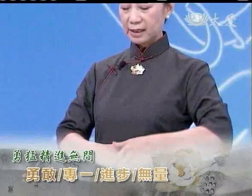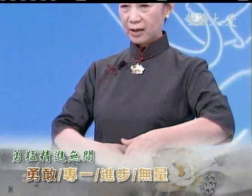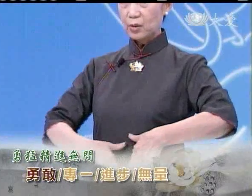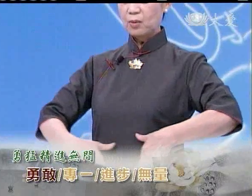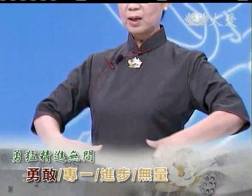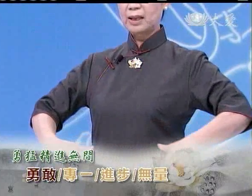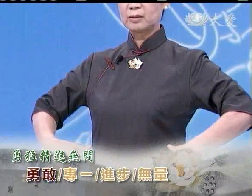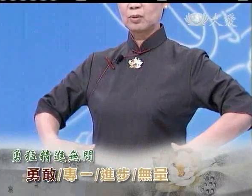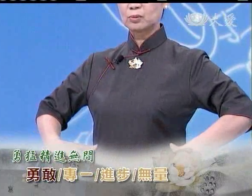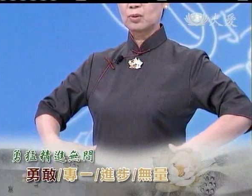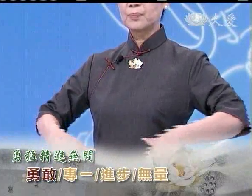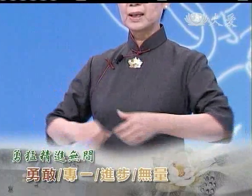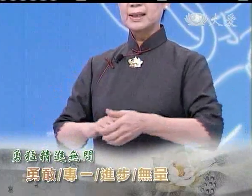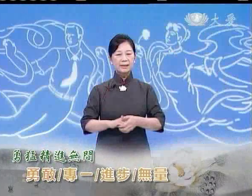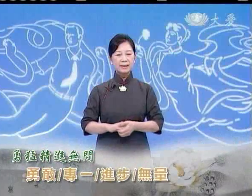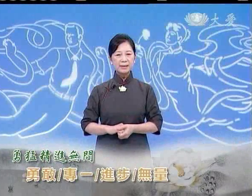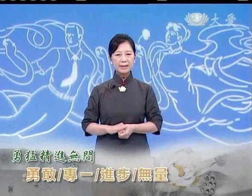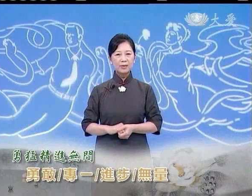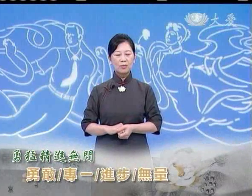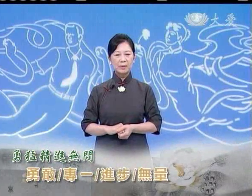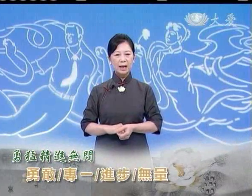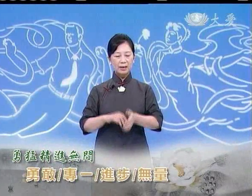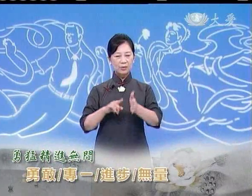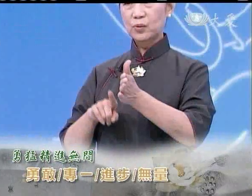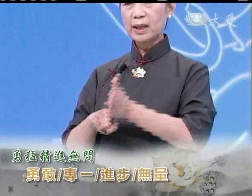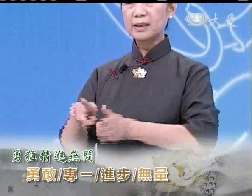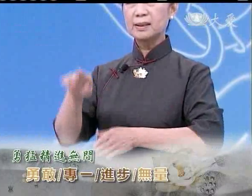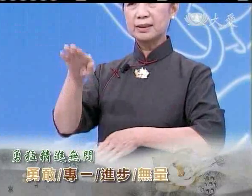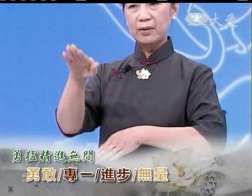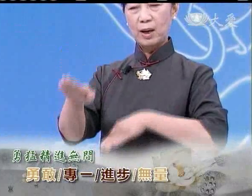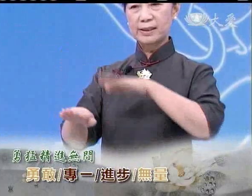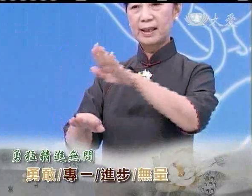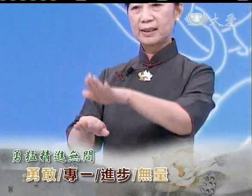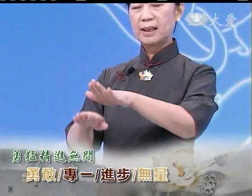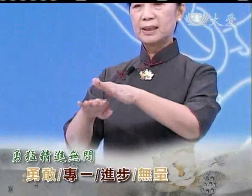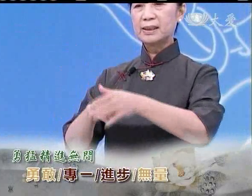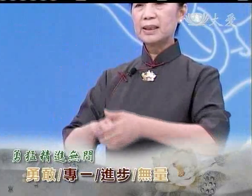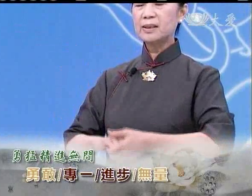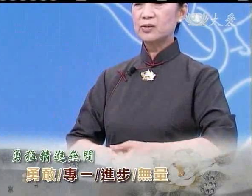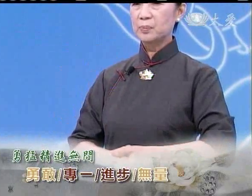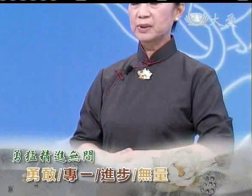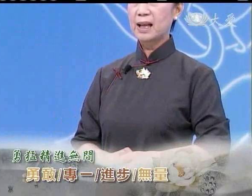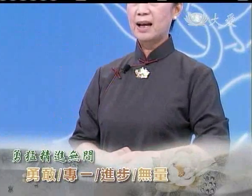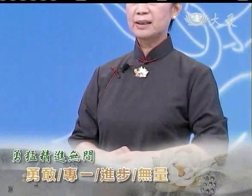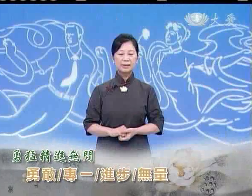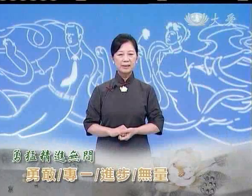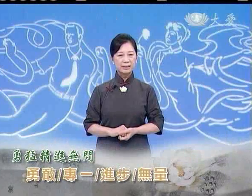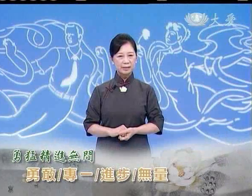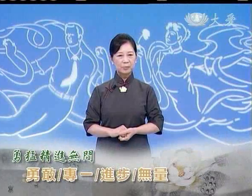是打勇敢的动作，精进呢我们打专再往前，精是不杂，进是不